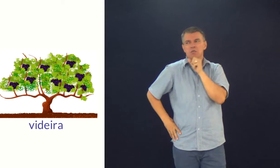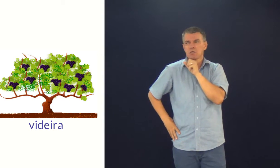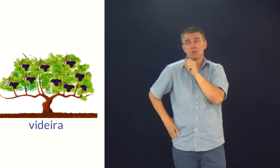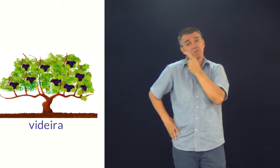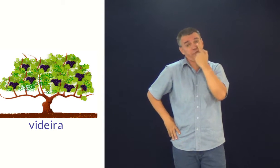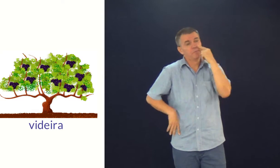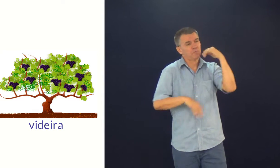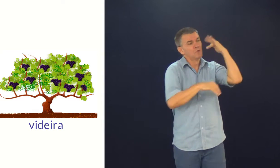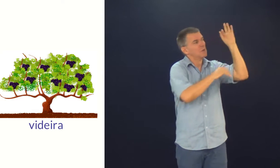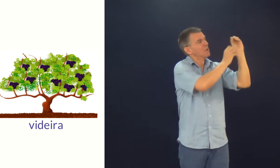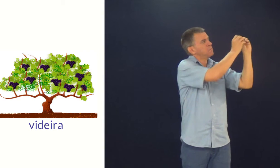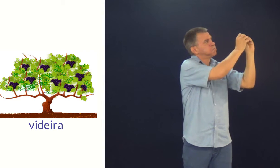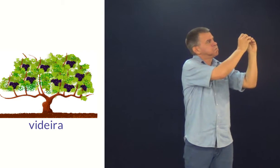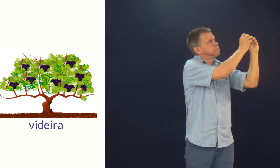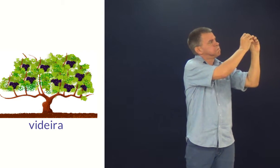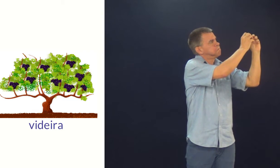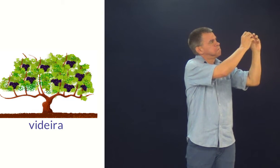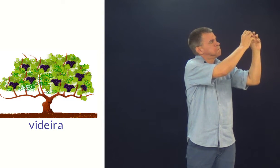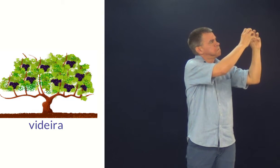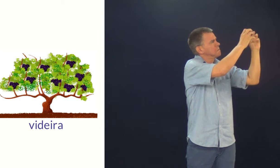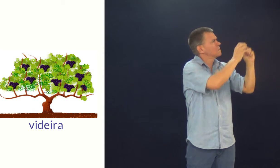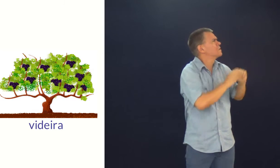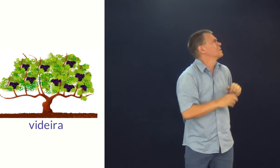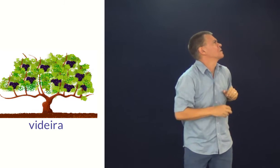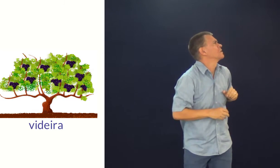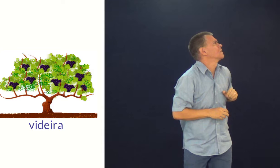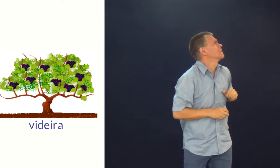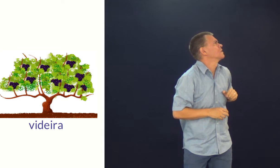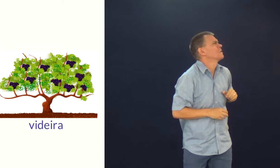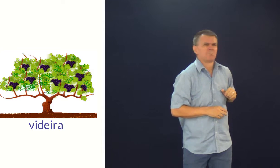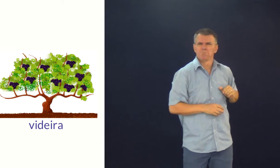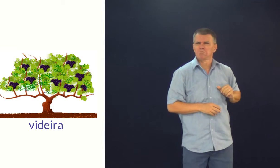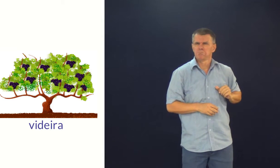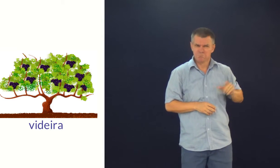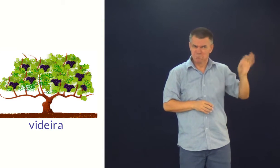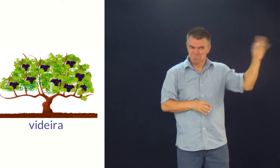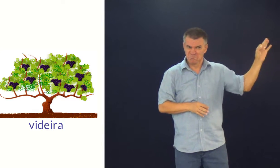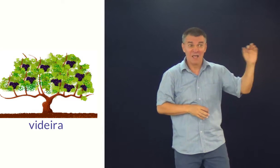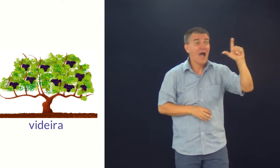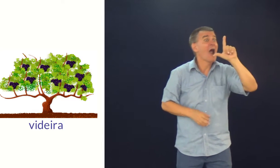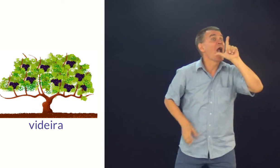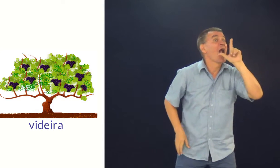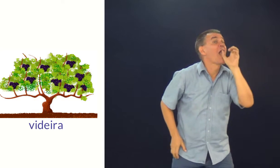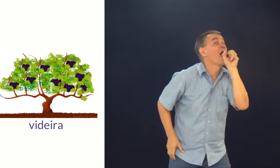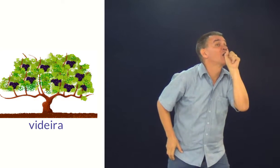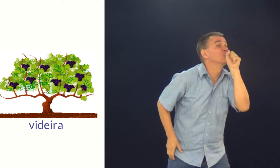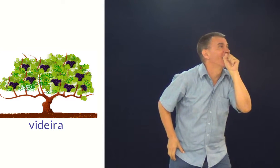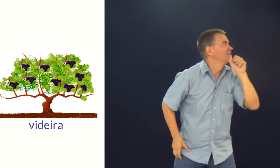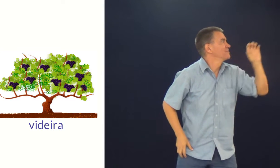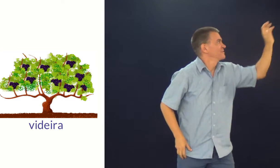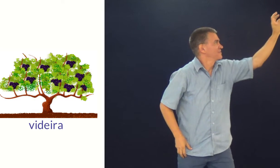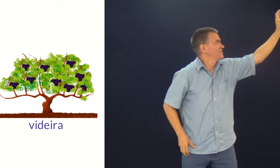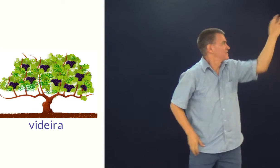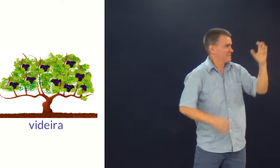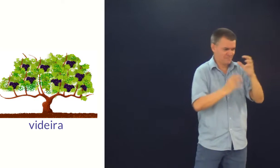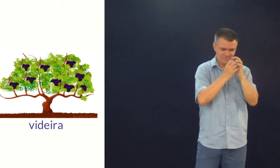etapa de ensino - em não em você para olha se